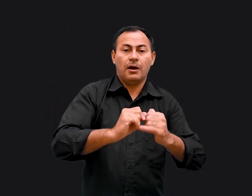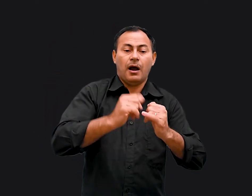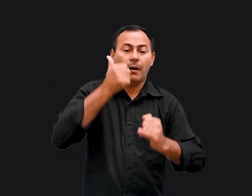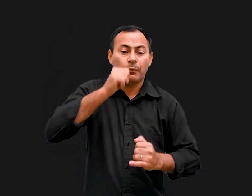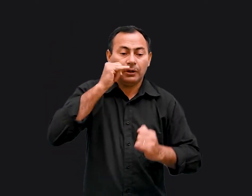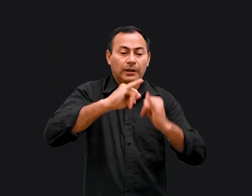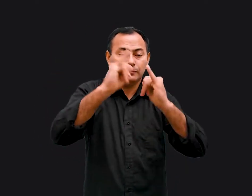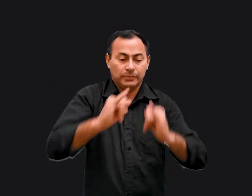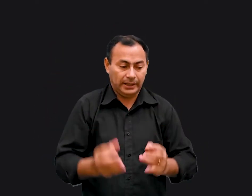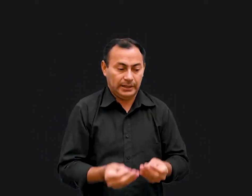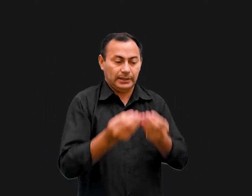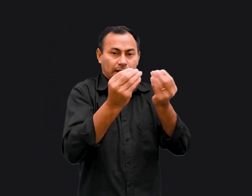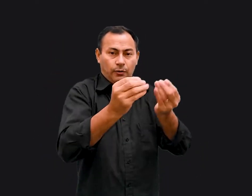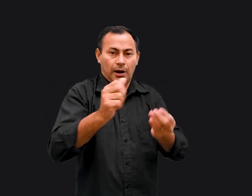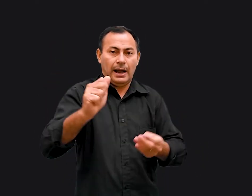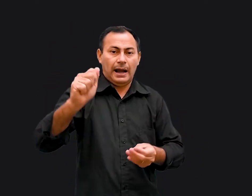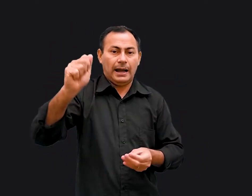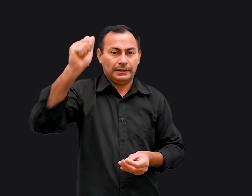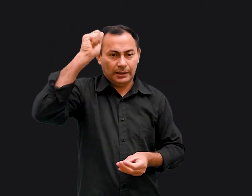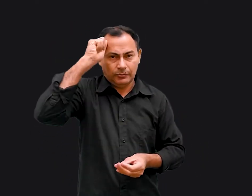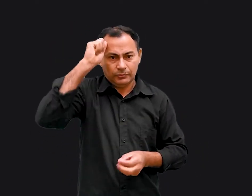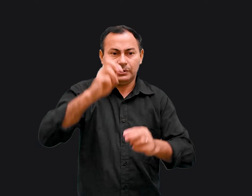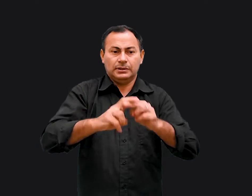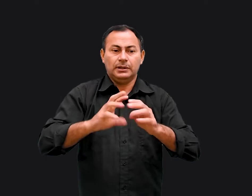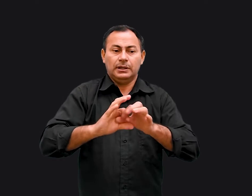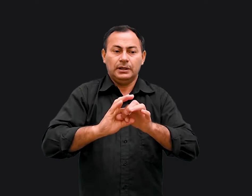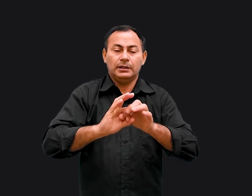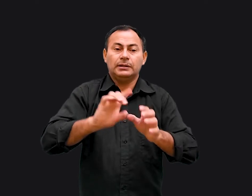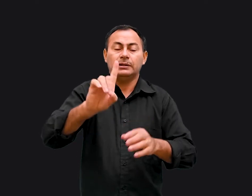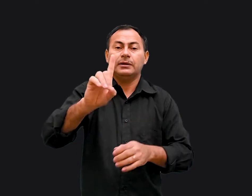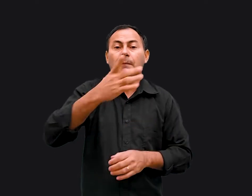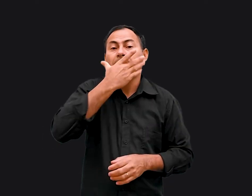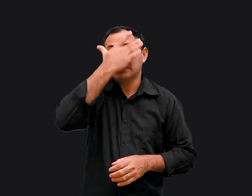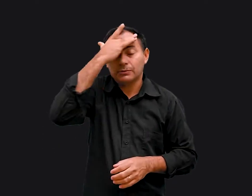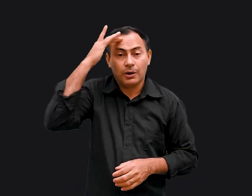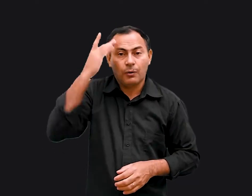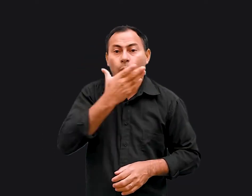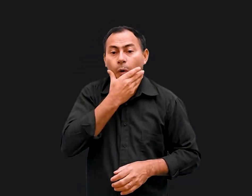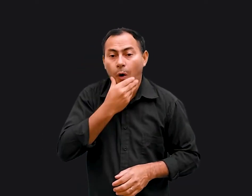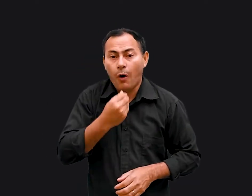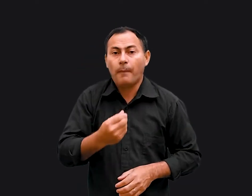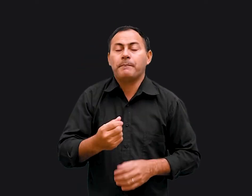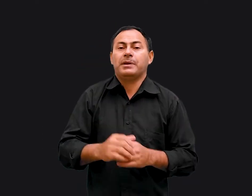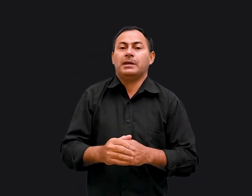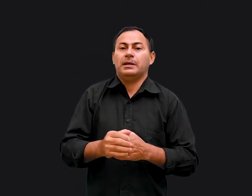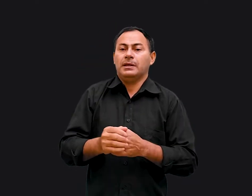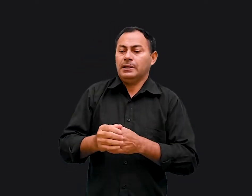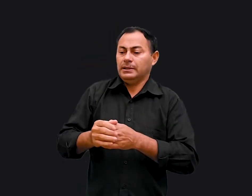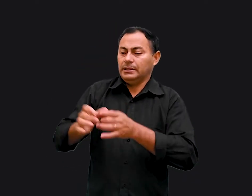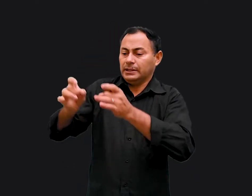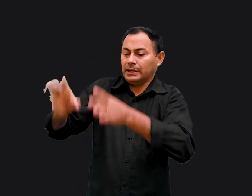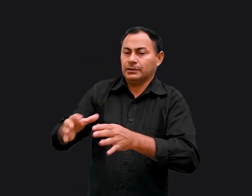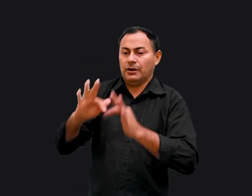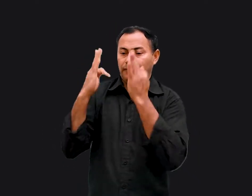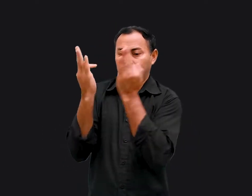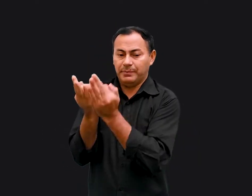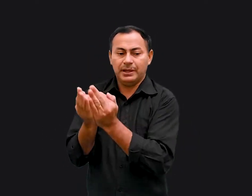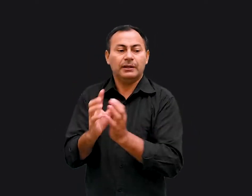a Adão. Portanto deixará o homem o seu pai e a sua mãe, e apegar-se-á à sua mulher, e serão ambos